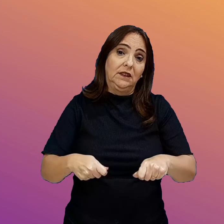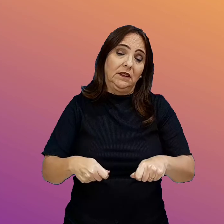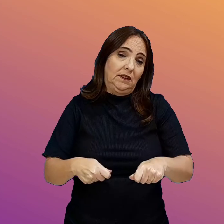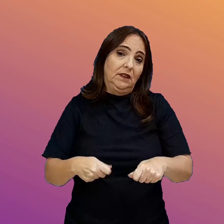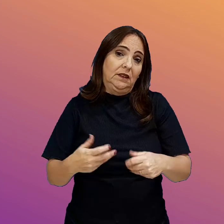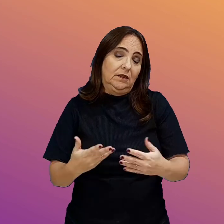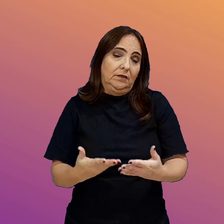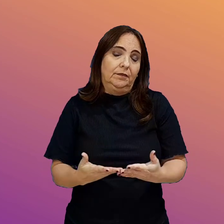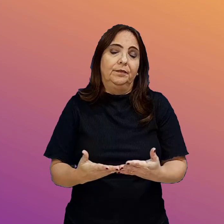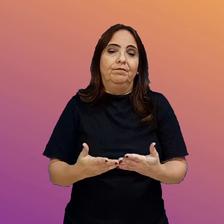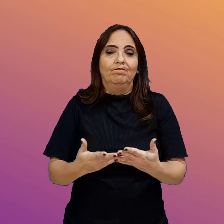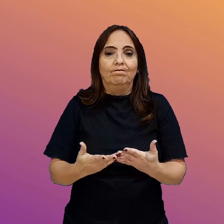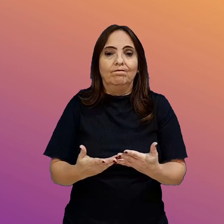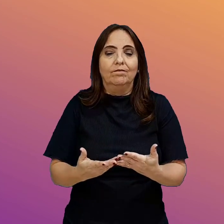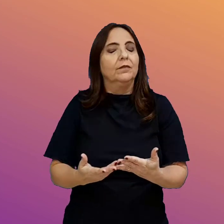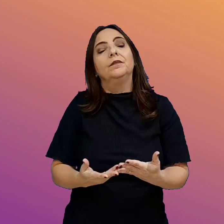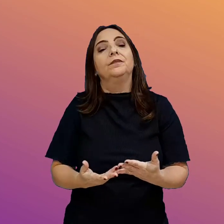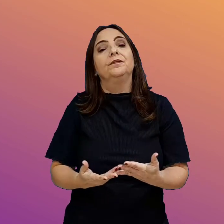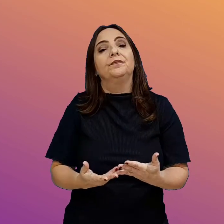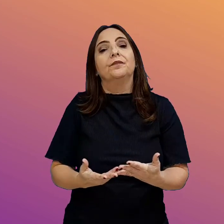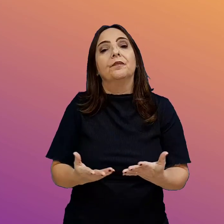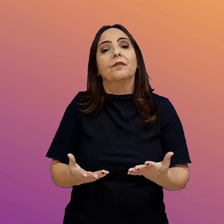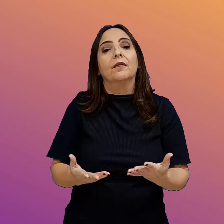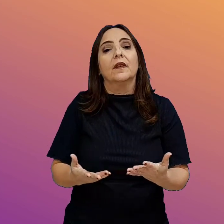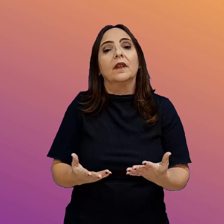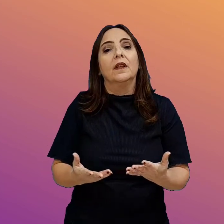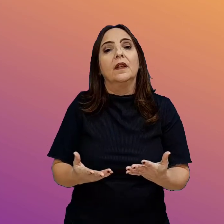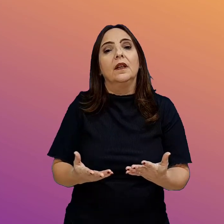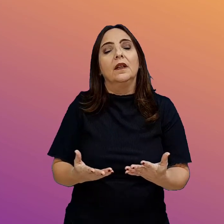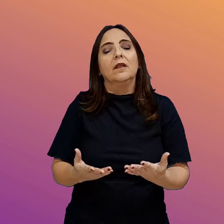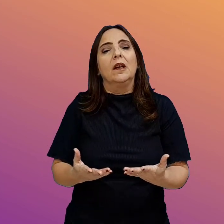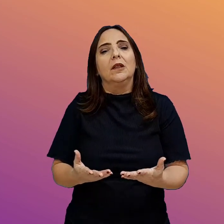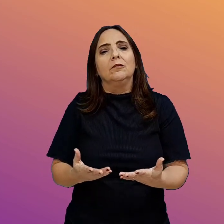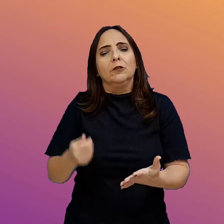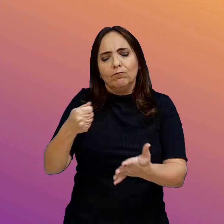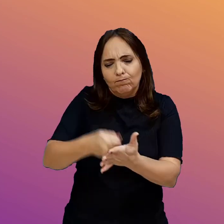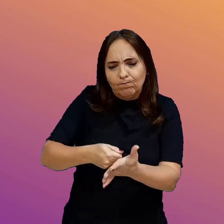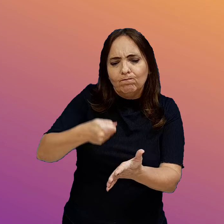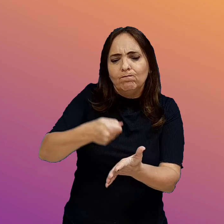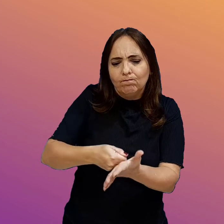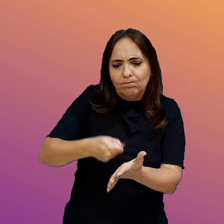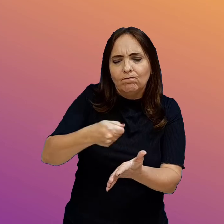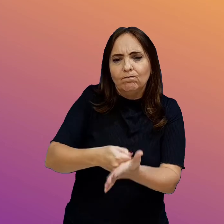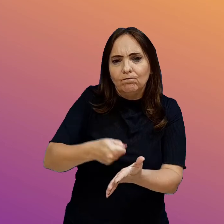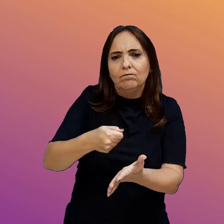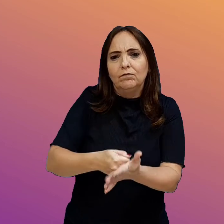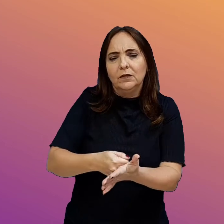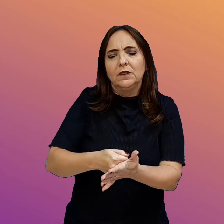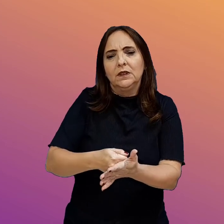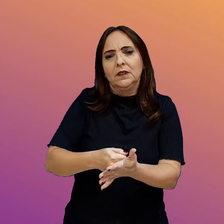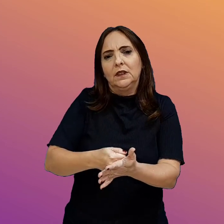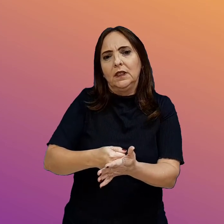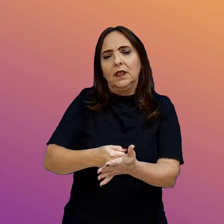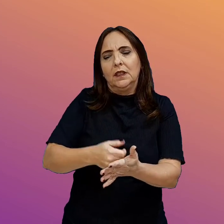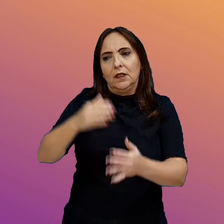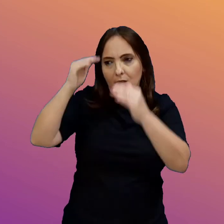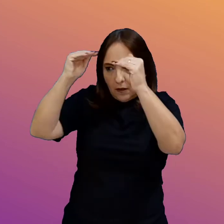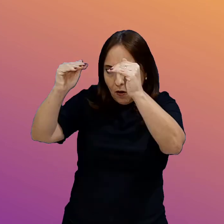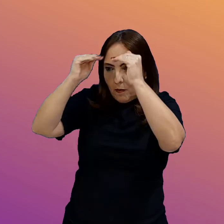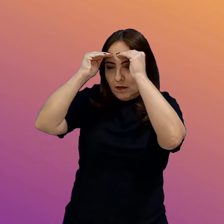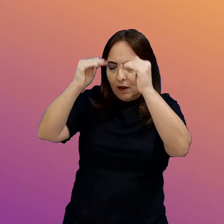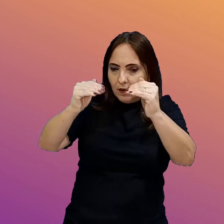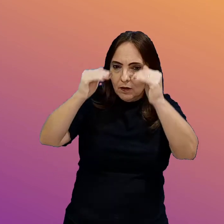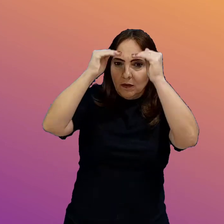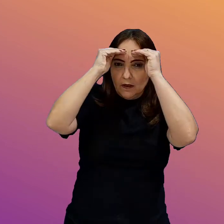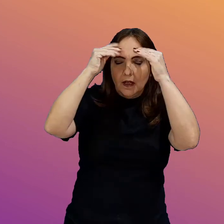esse princípio que cria essa disciplina, né, de fazer a pessoa ler, de fazer a